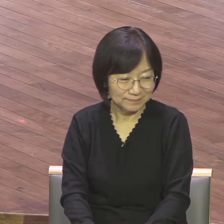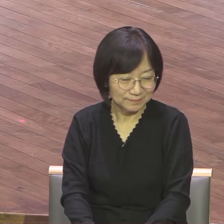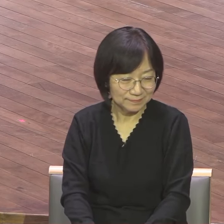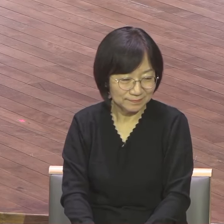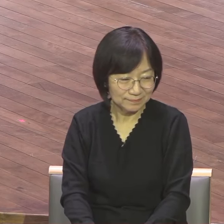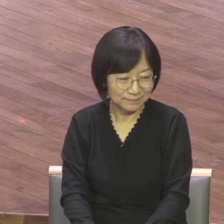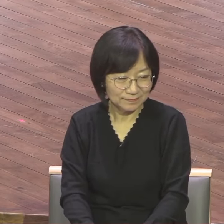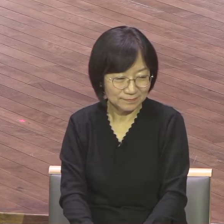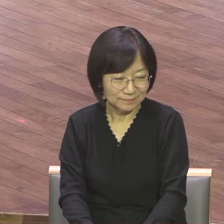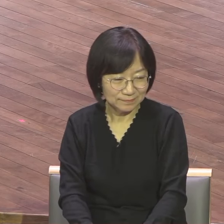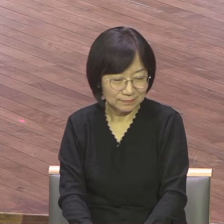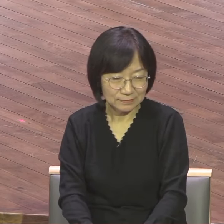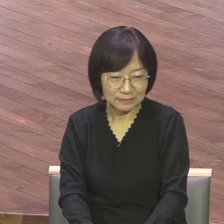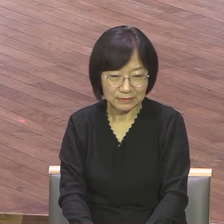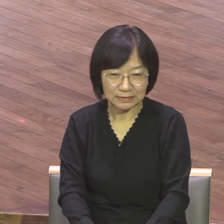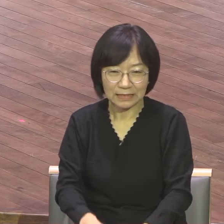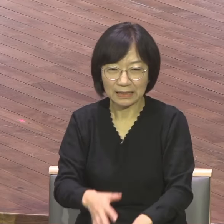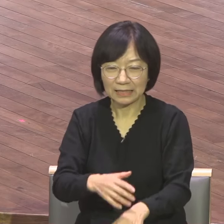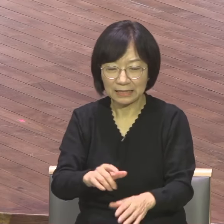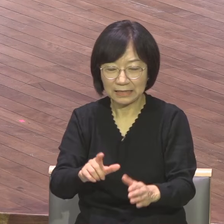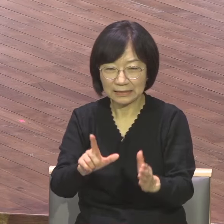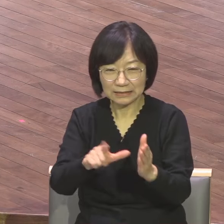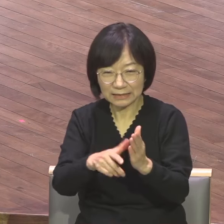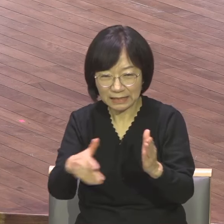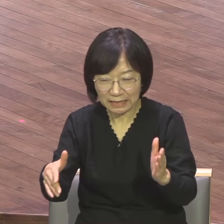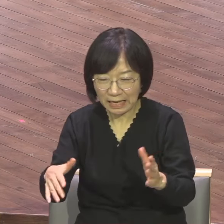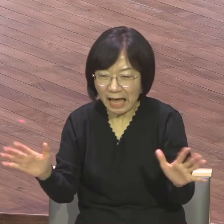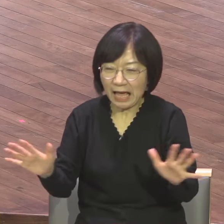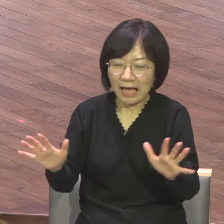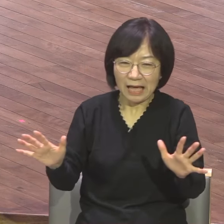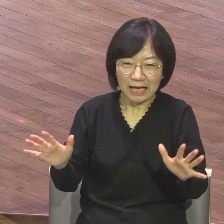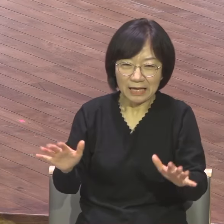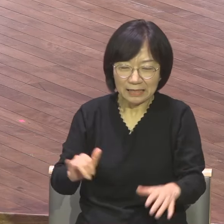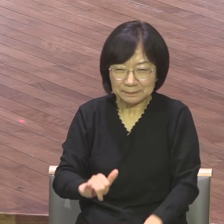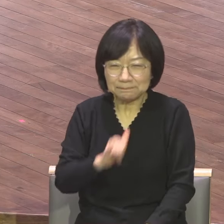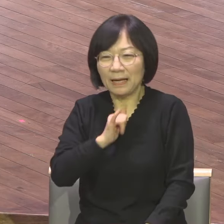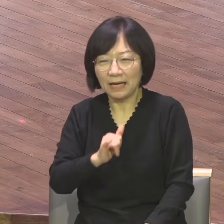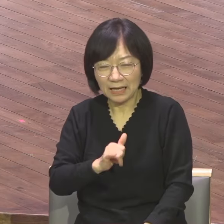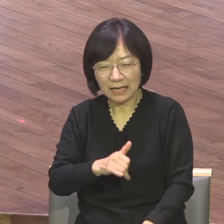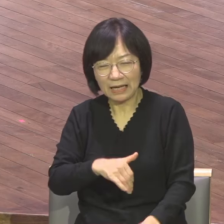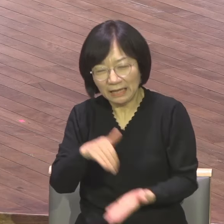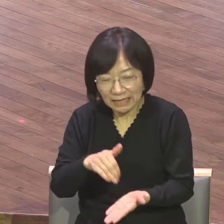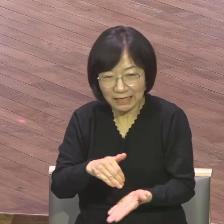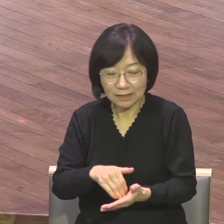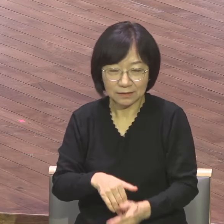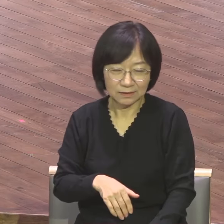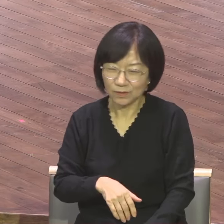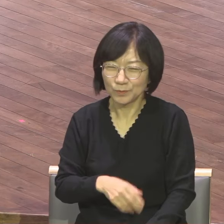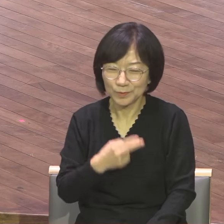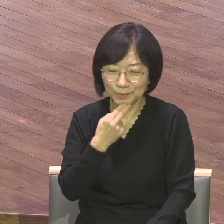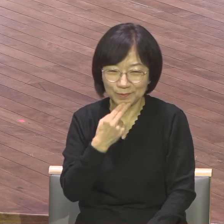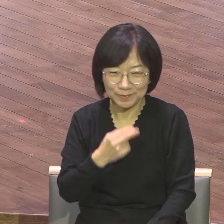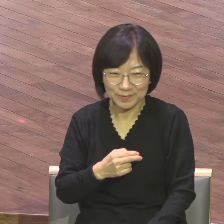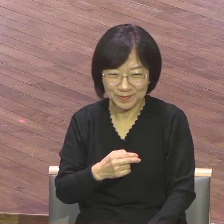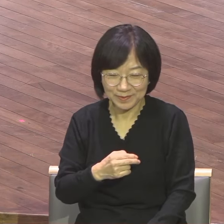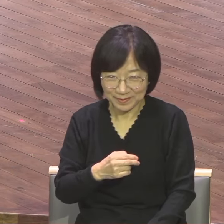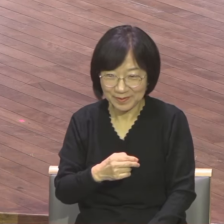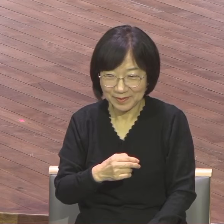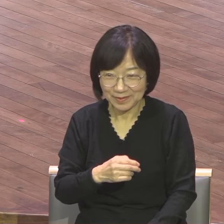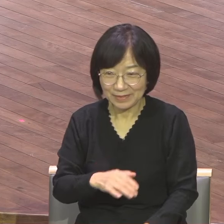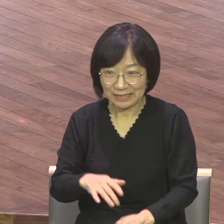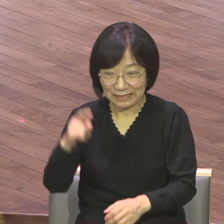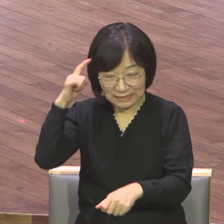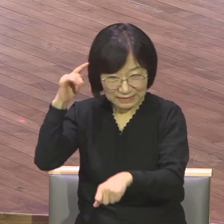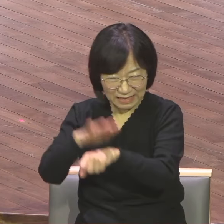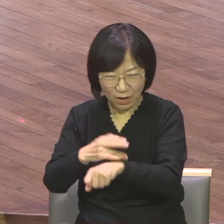몰랐다 이런 후회 그런 거 없어요. 뭔 사기를 당하고 뭔 그렇게 이용을 당하고 뭔 그렇게 실수를 합니까.